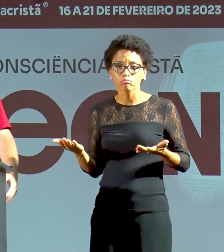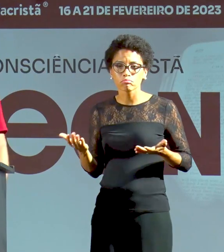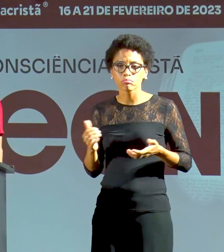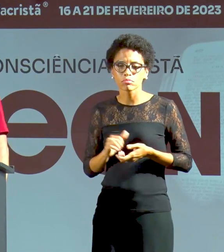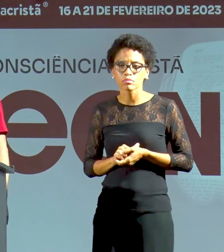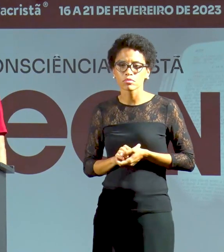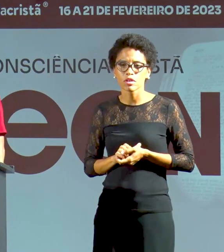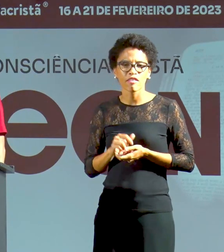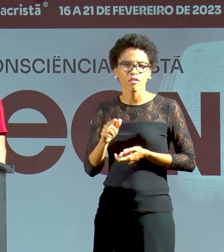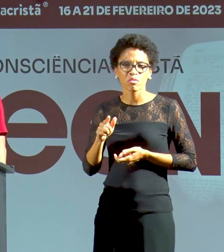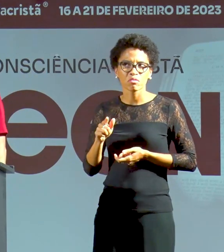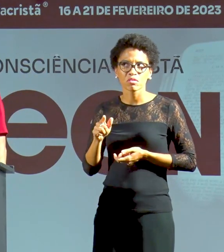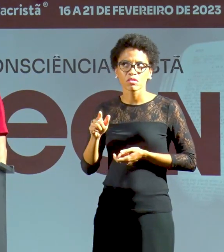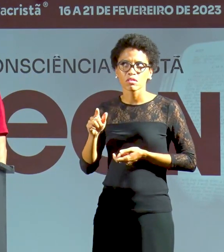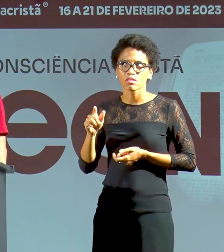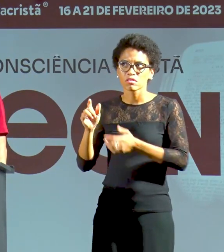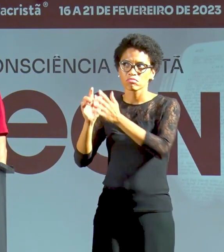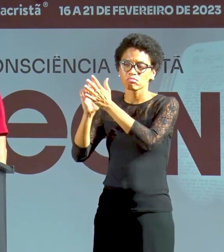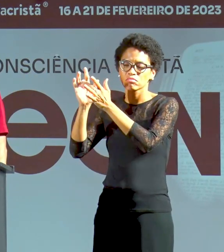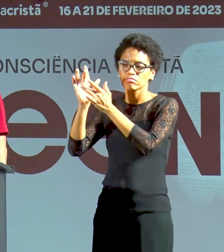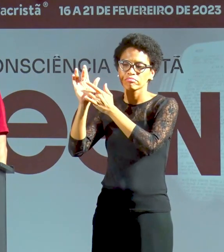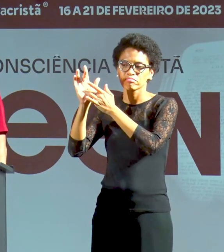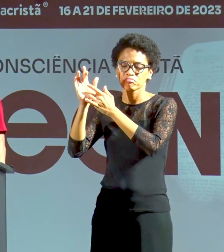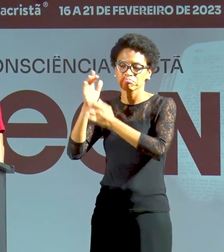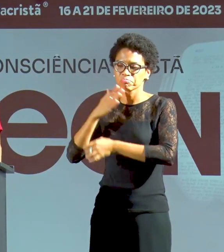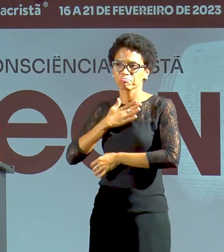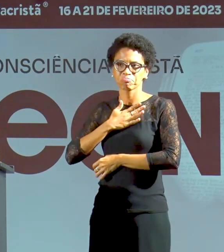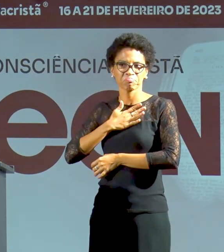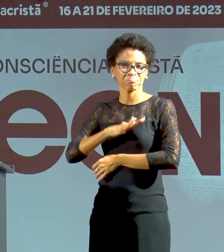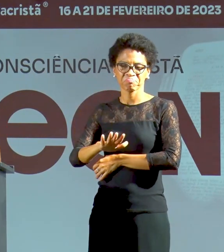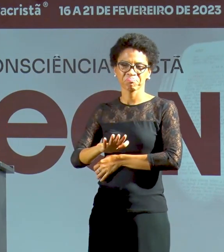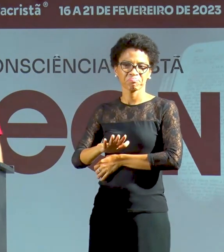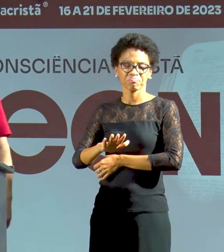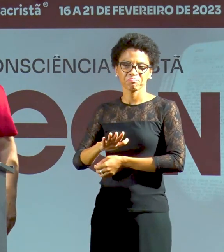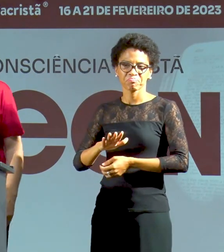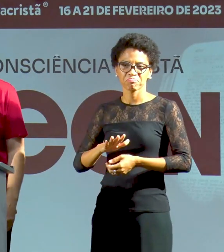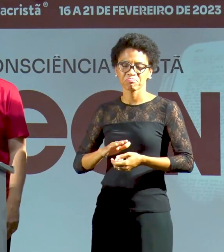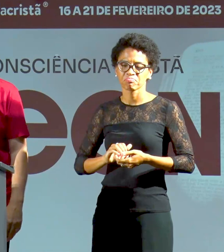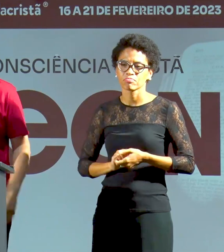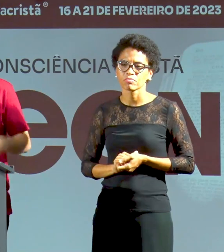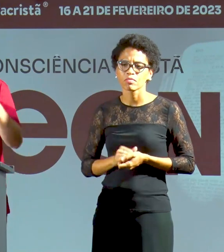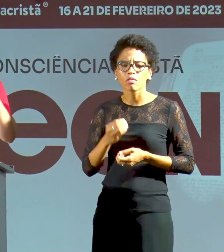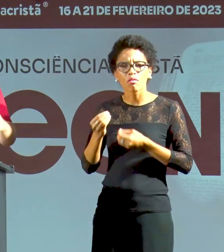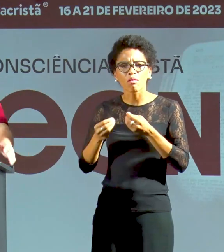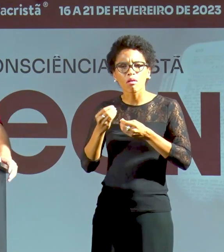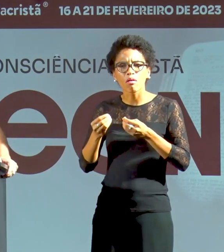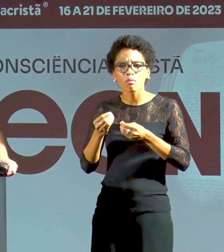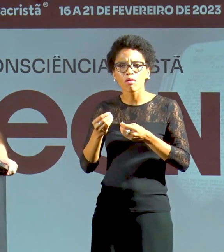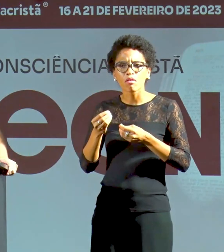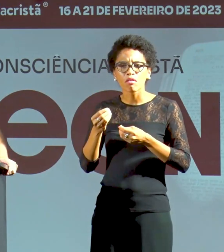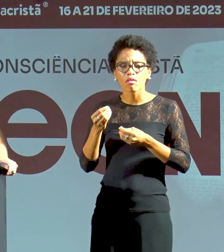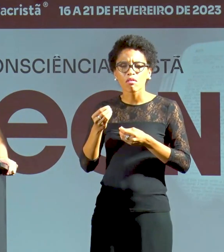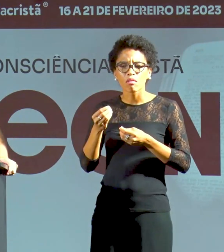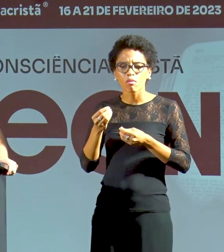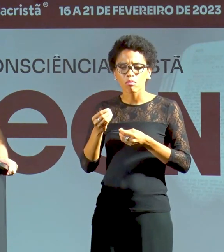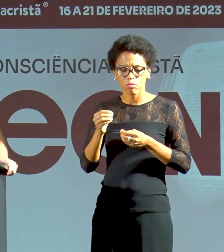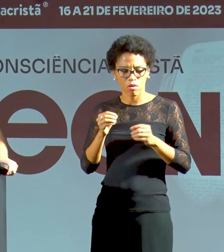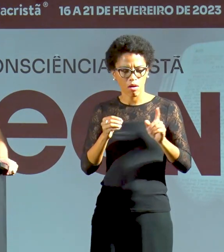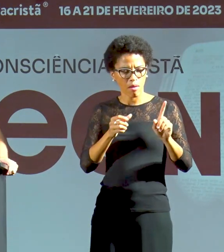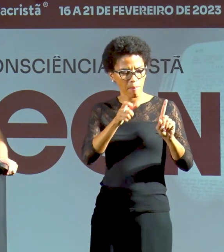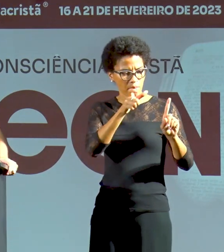talvez você não ama Jesus Por que que você acha que alguém que ama Jesus que ama Jesus vai querer relacionar com